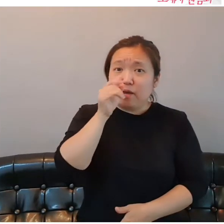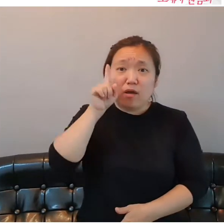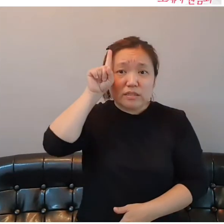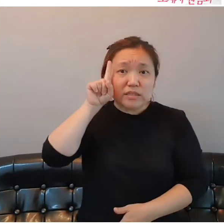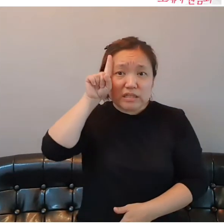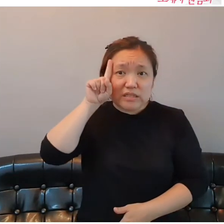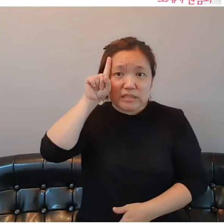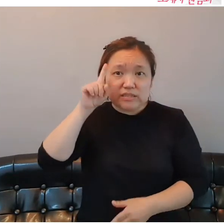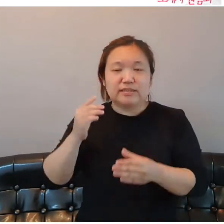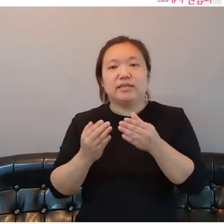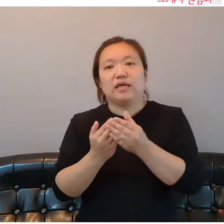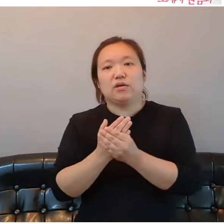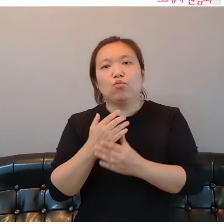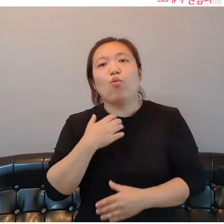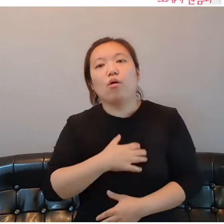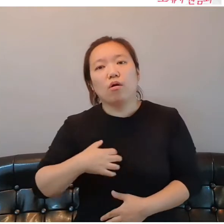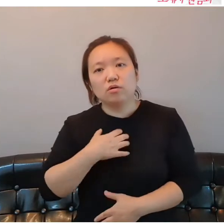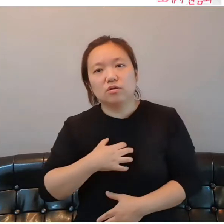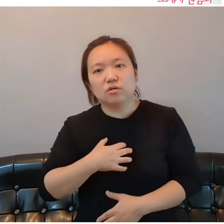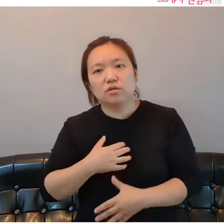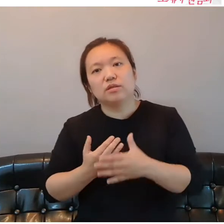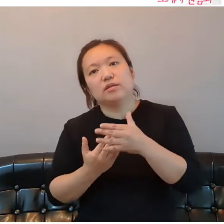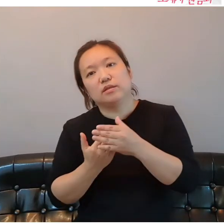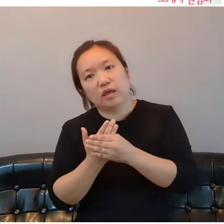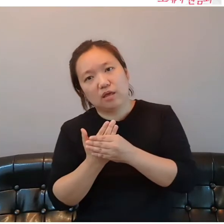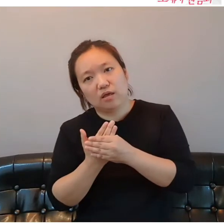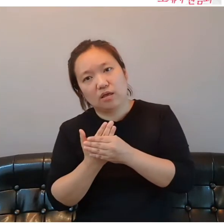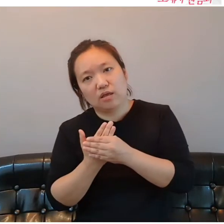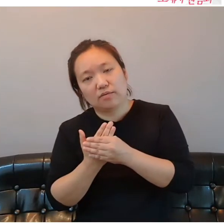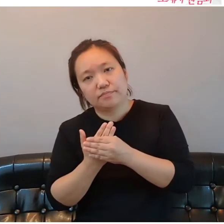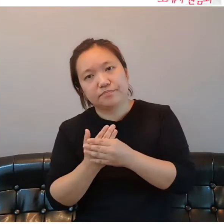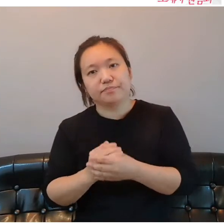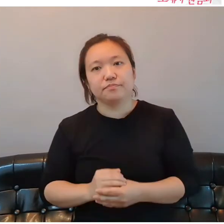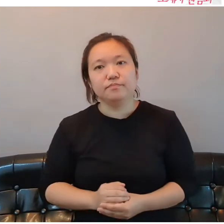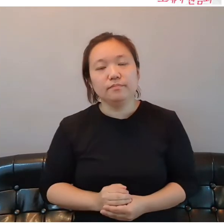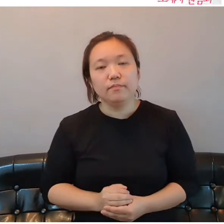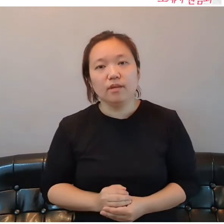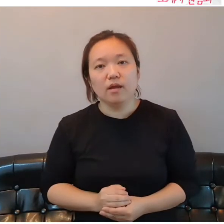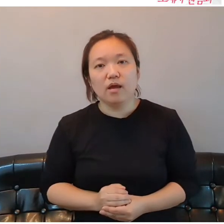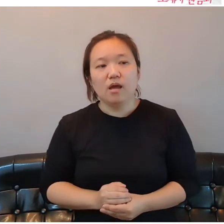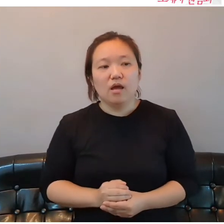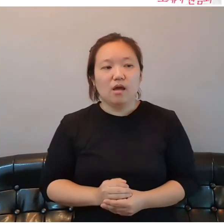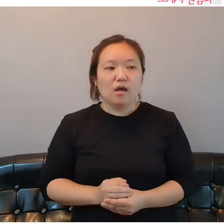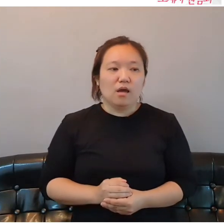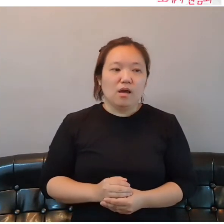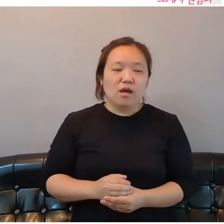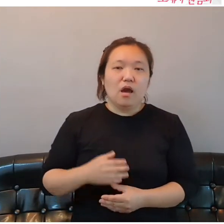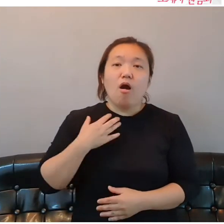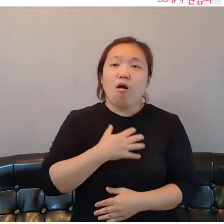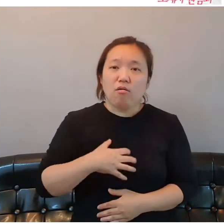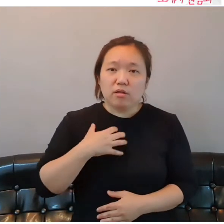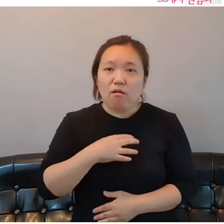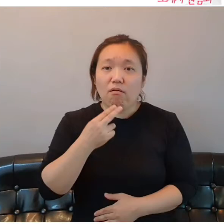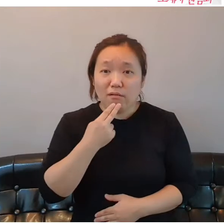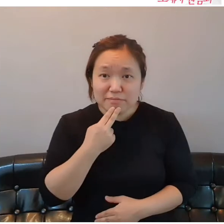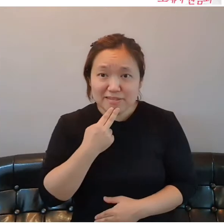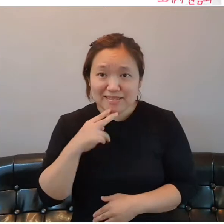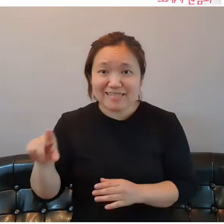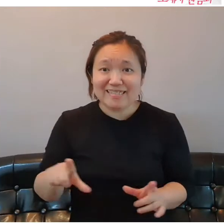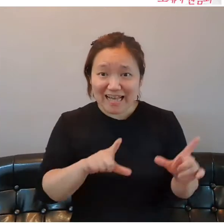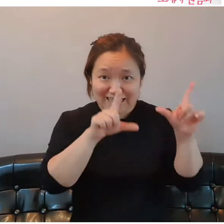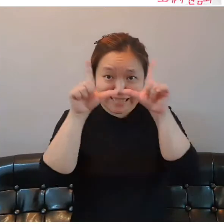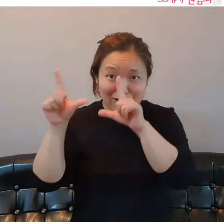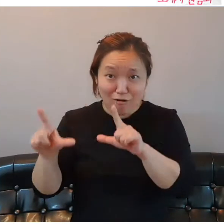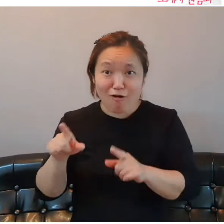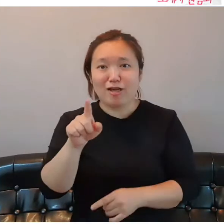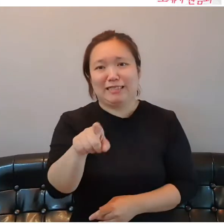스트레스는 계속 더 받으려고 하니까 근심 걱정이 없을 수가 없죠. 그런 것 없이 사는